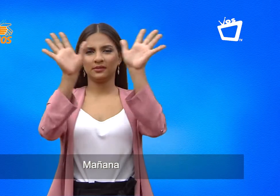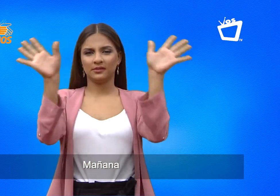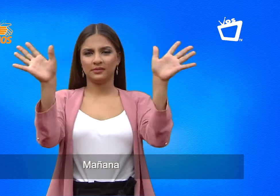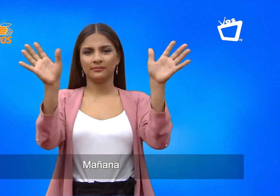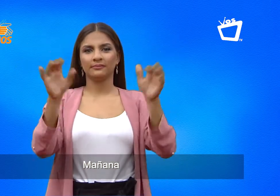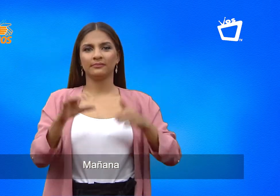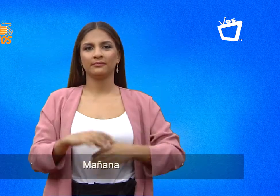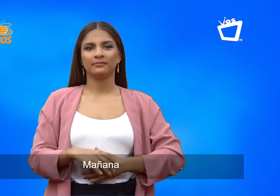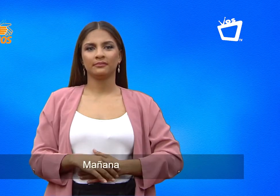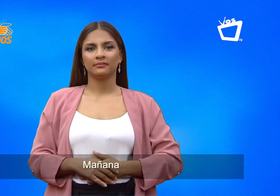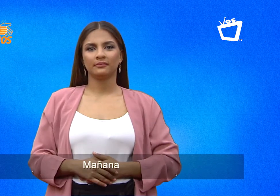Mañana.